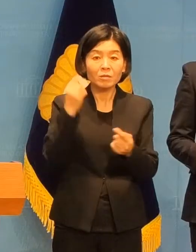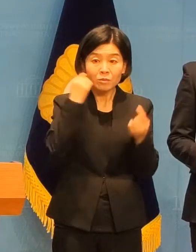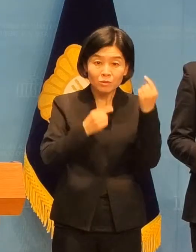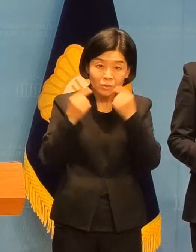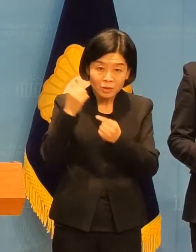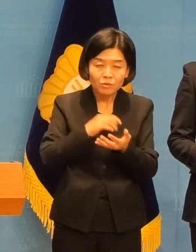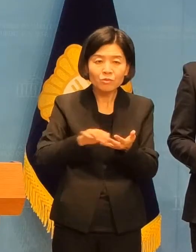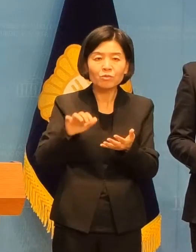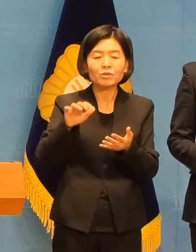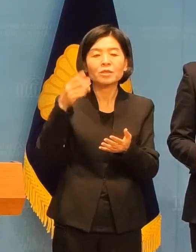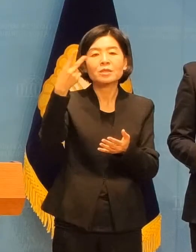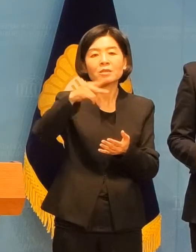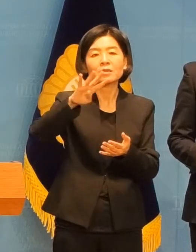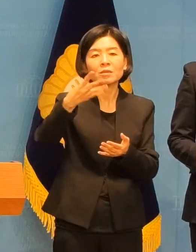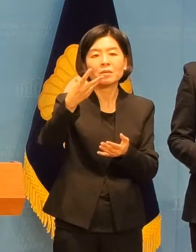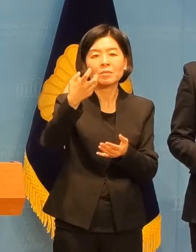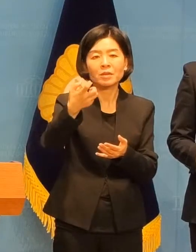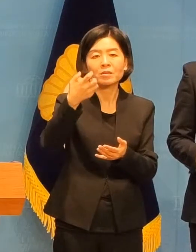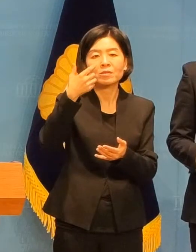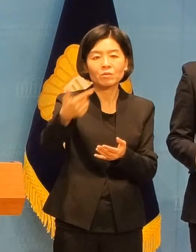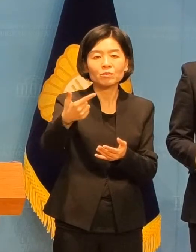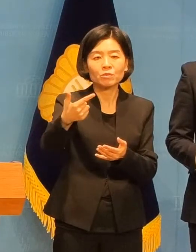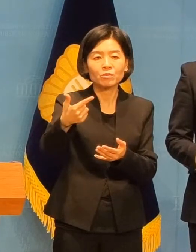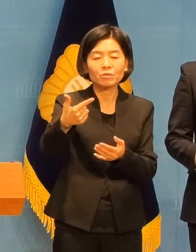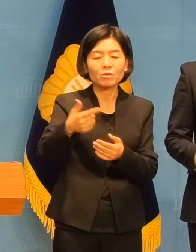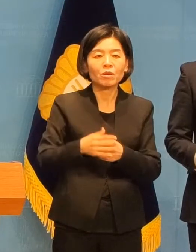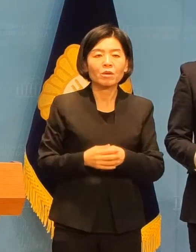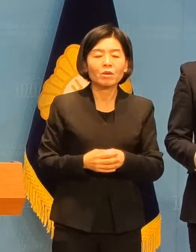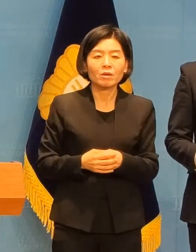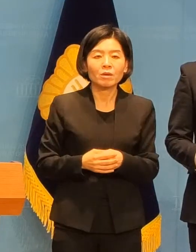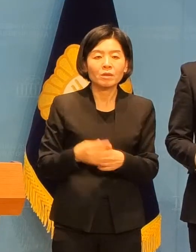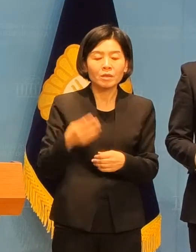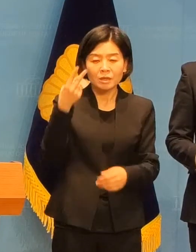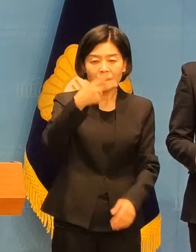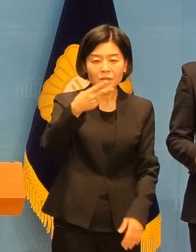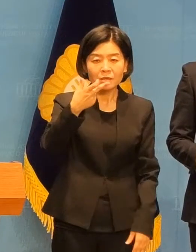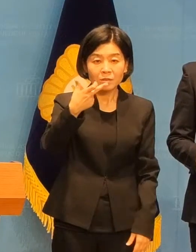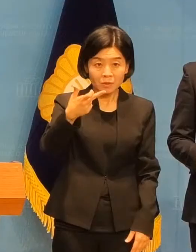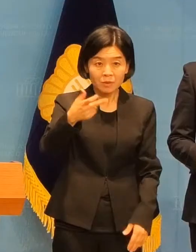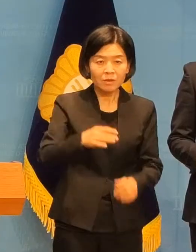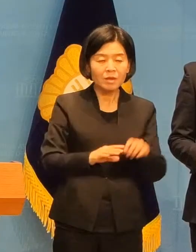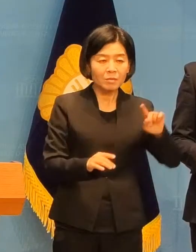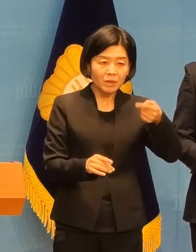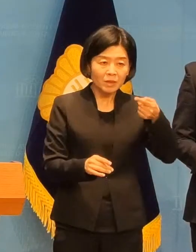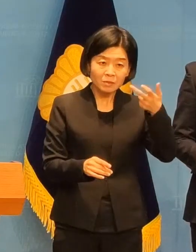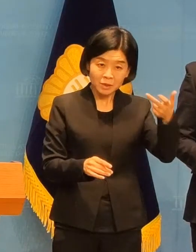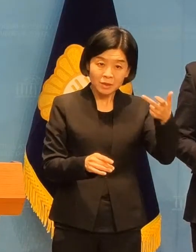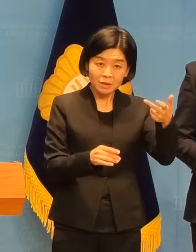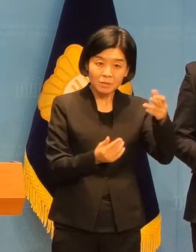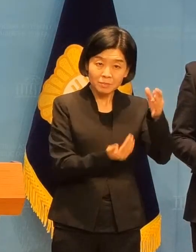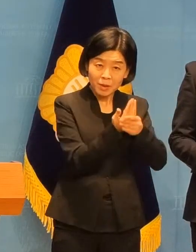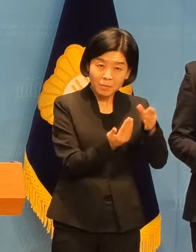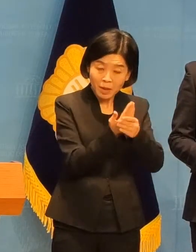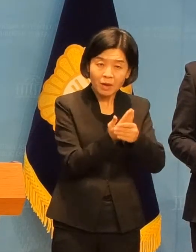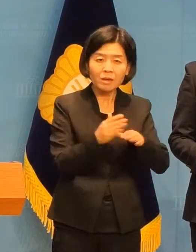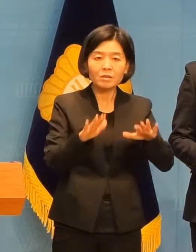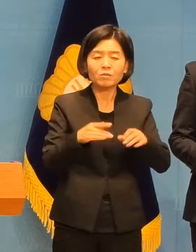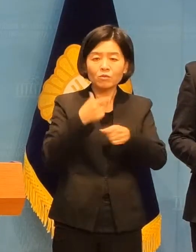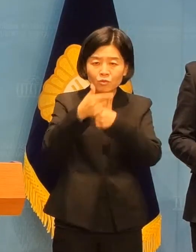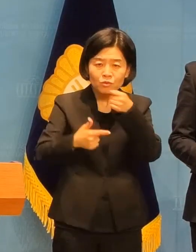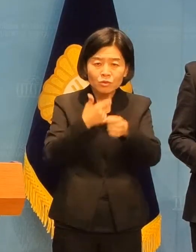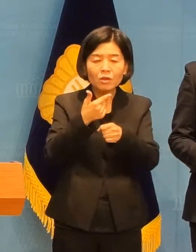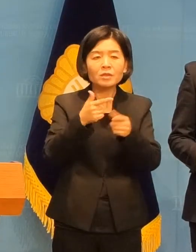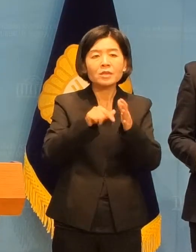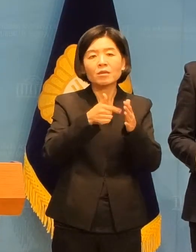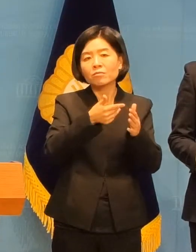부상자만 2,486명에 달했고 2017년 117건이던 사고가 불과 6년